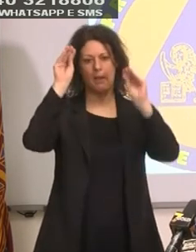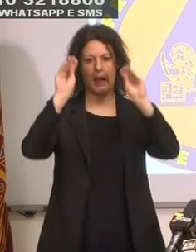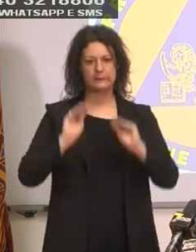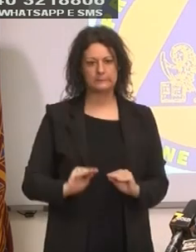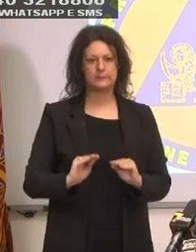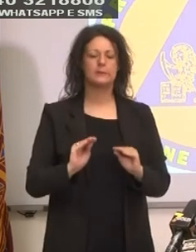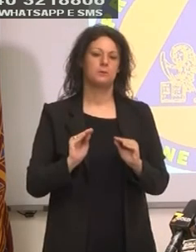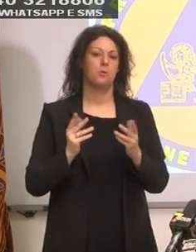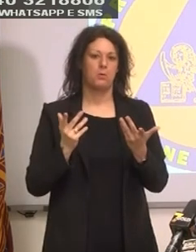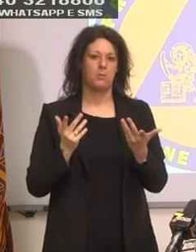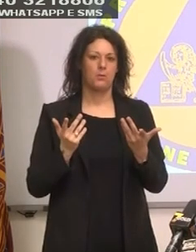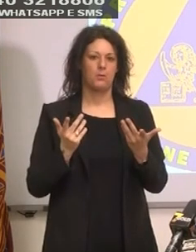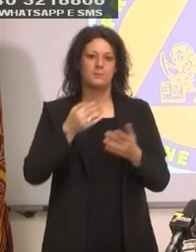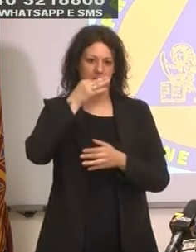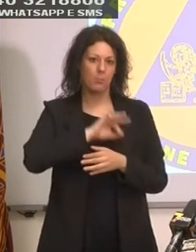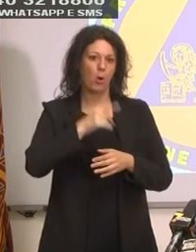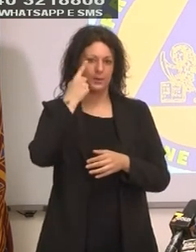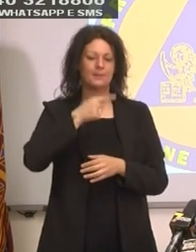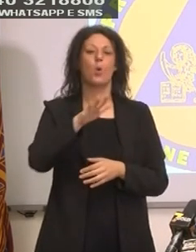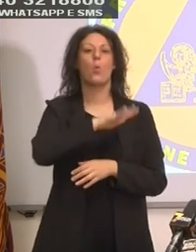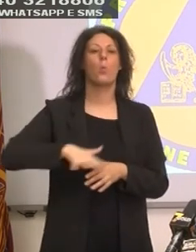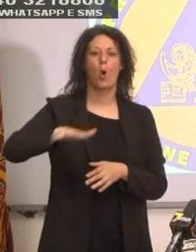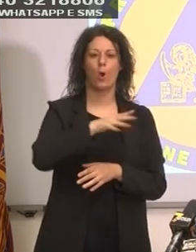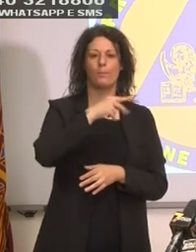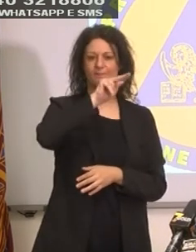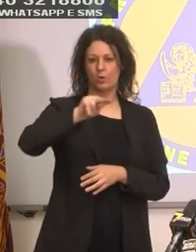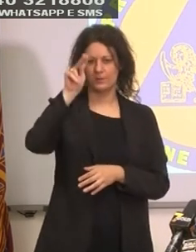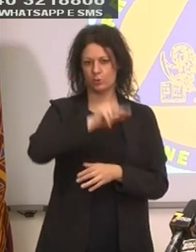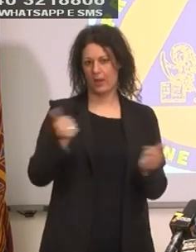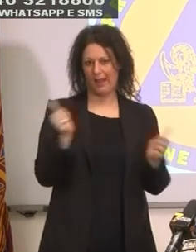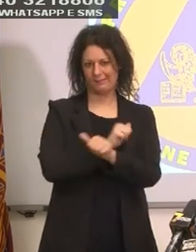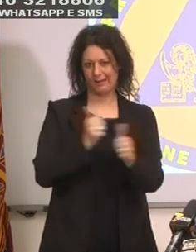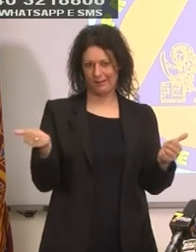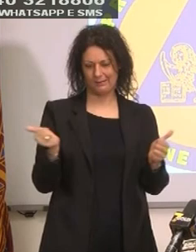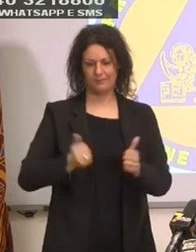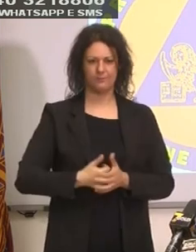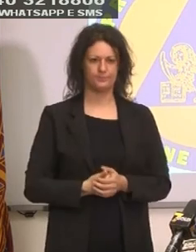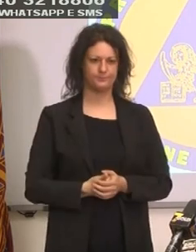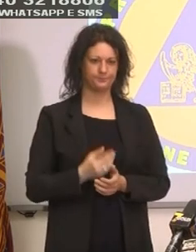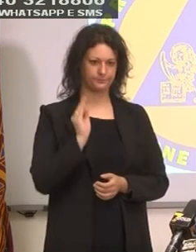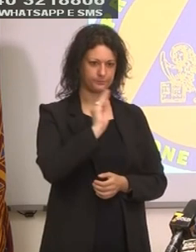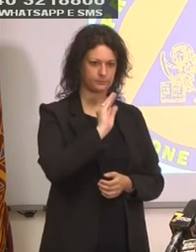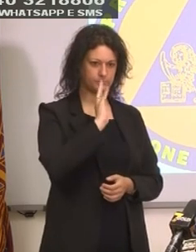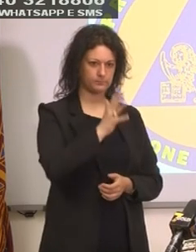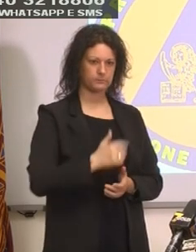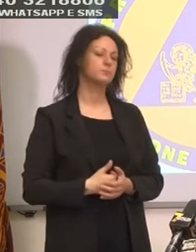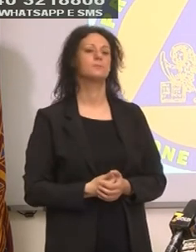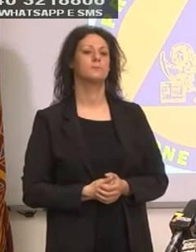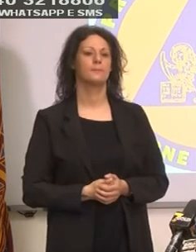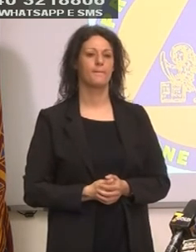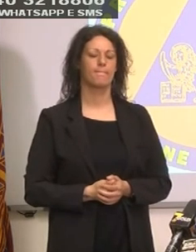a organizzare anche un'alternativa, no? L'altra domanda, Presidente, che le rivolgo riguarda il